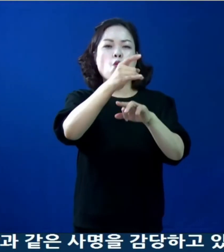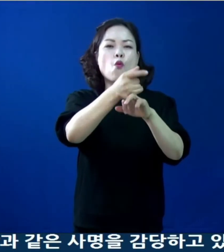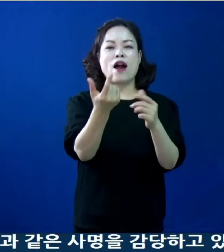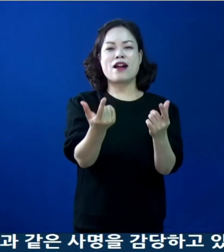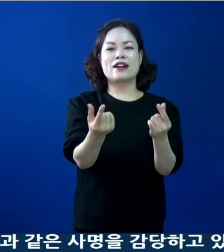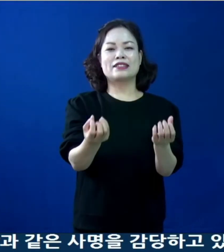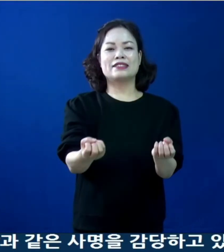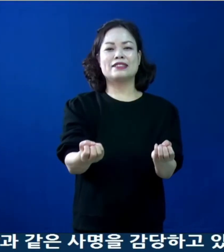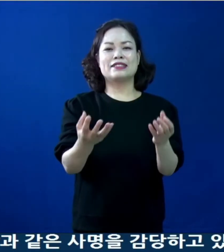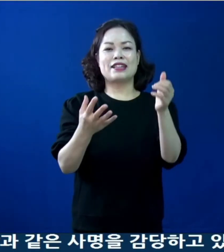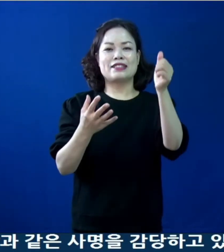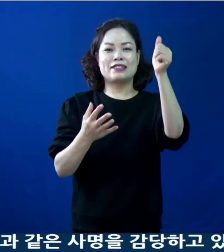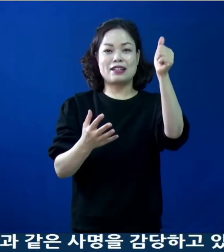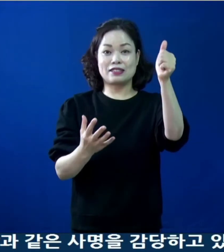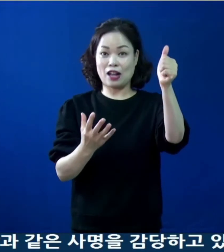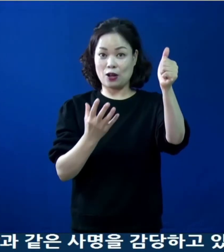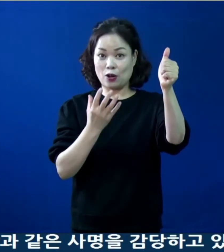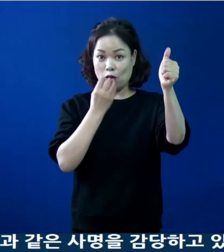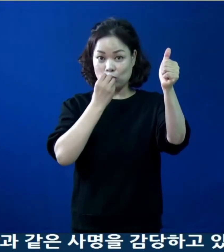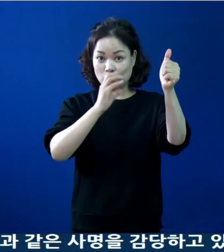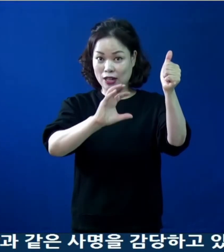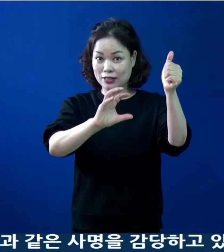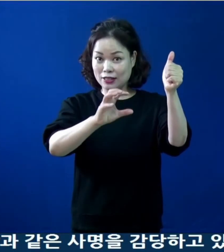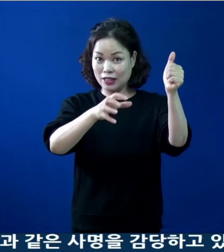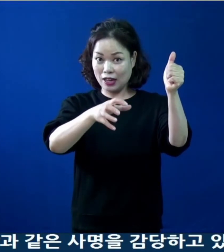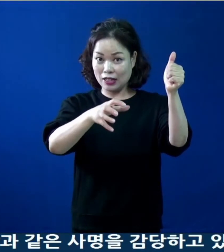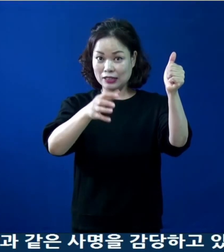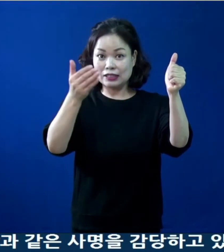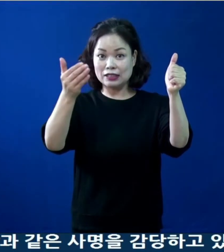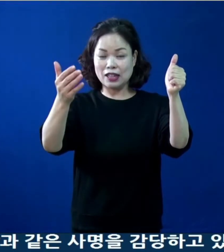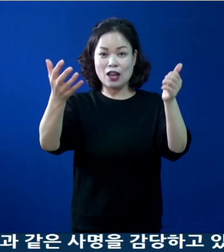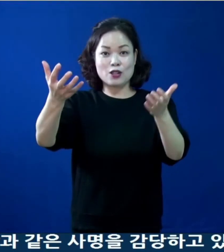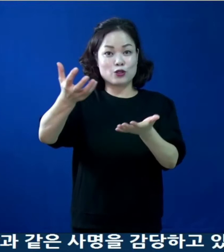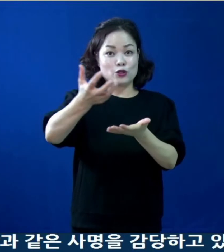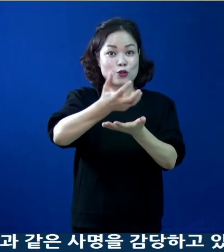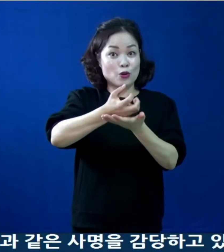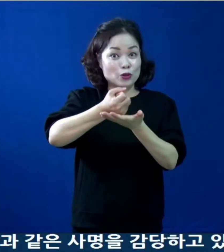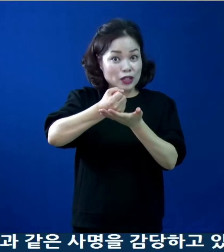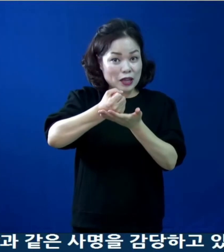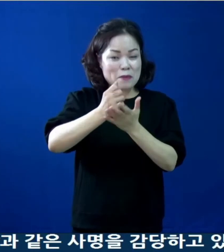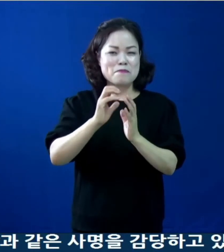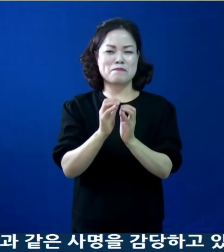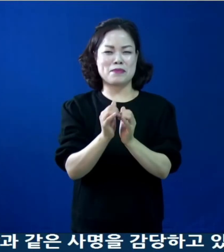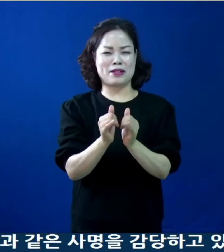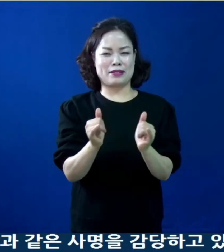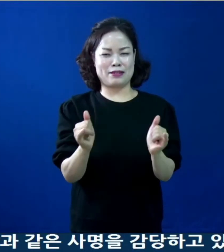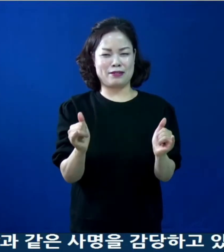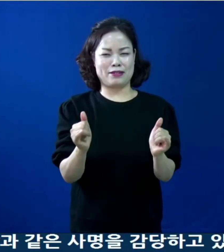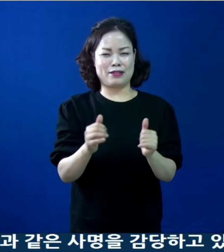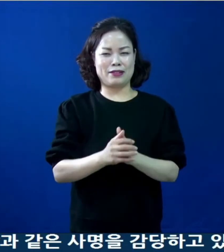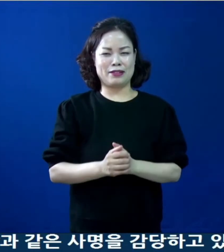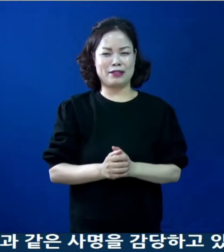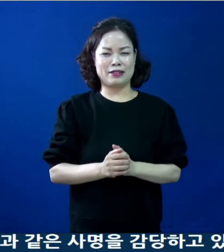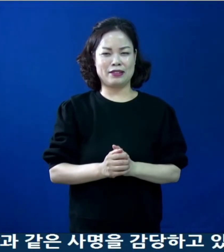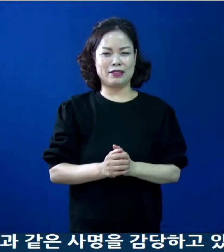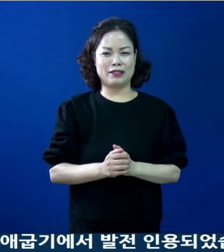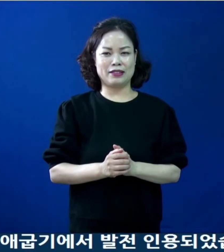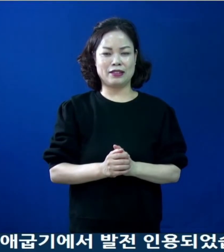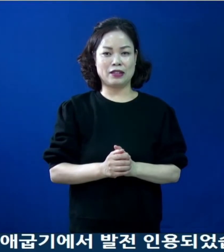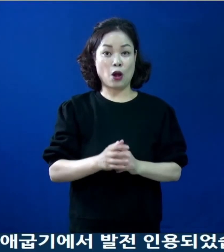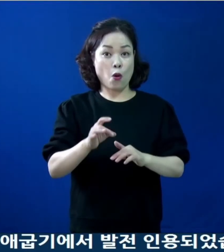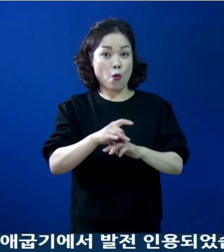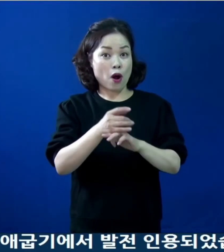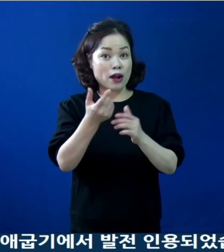같은 제사장들이요, 거룩한 나라요, 그의 소유가 된 백성이니. 여기까지